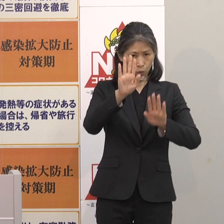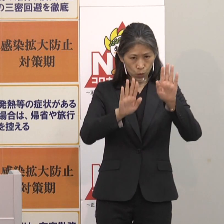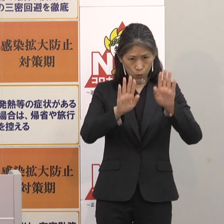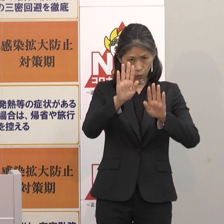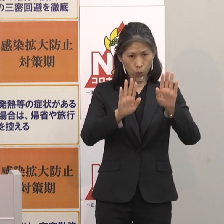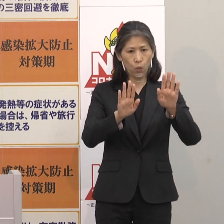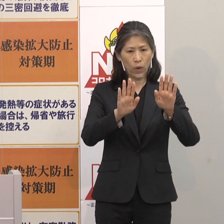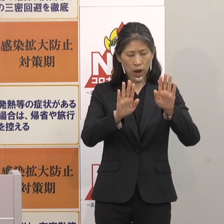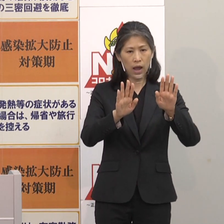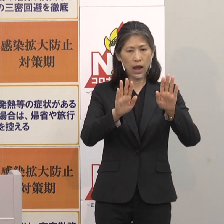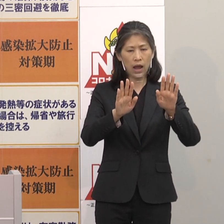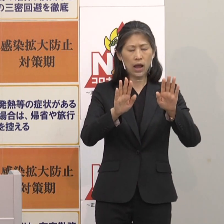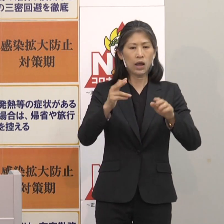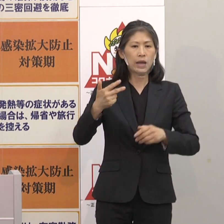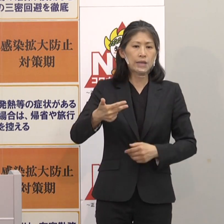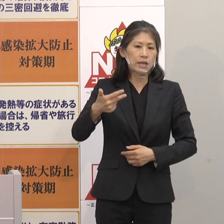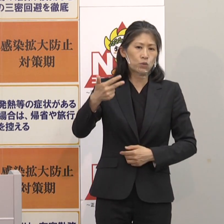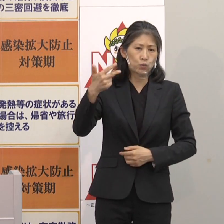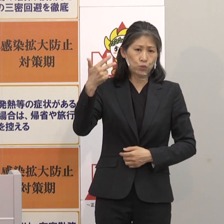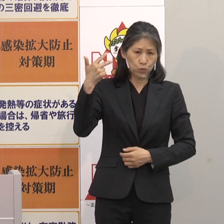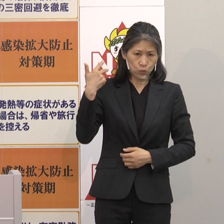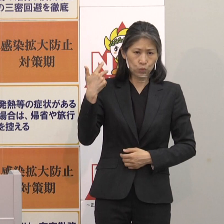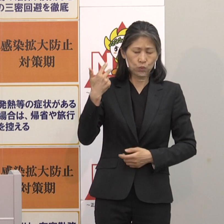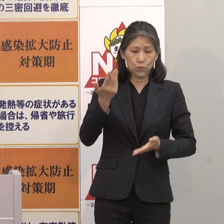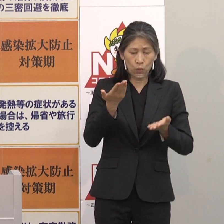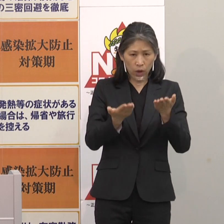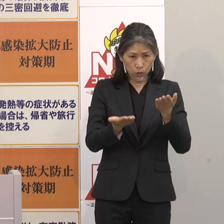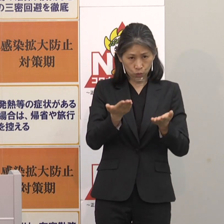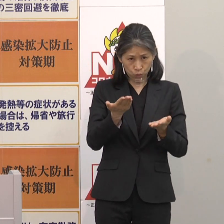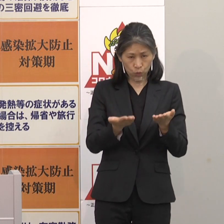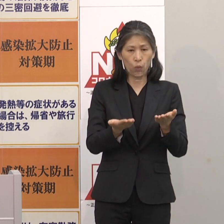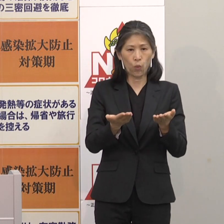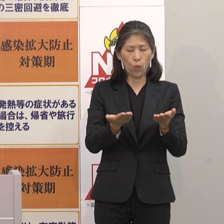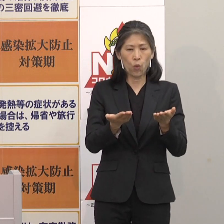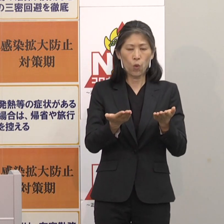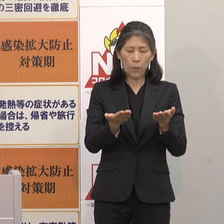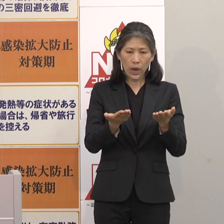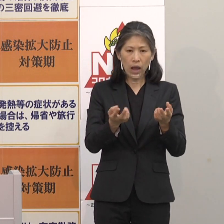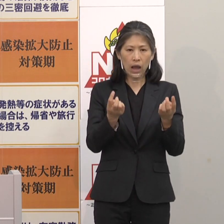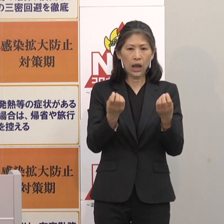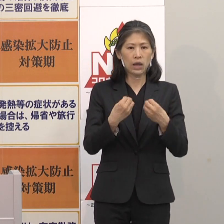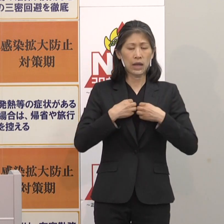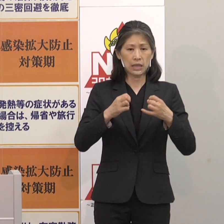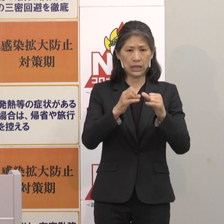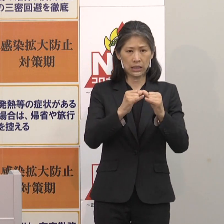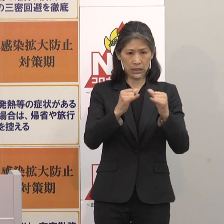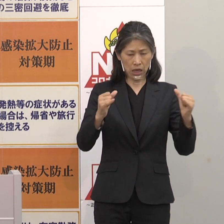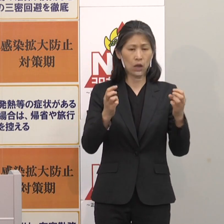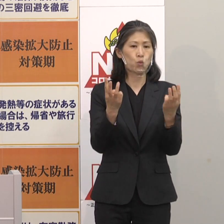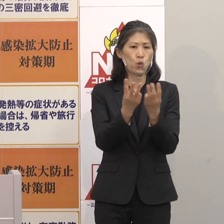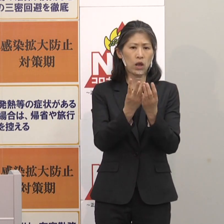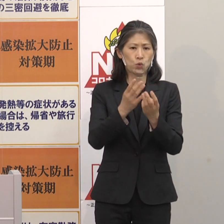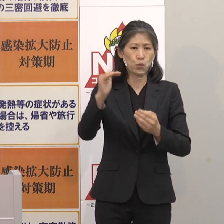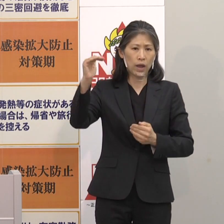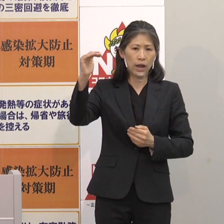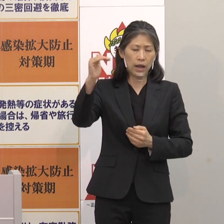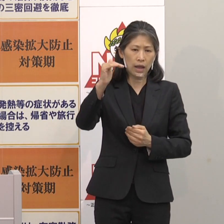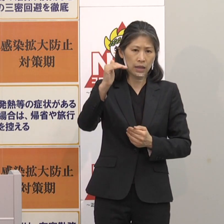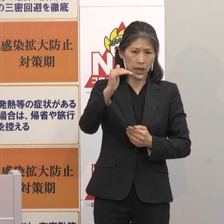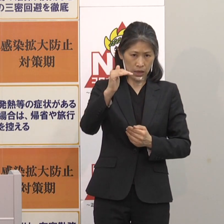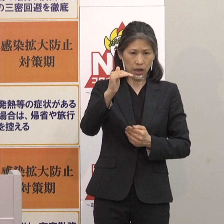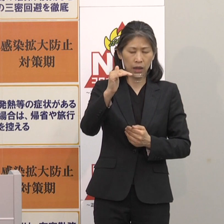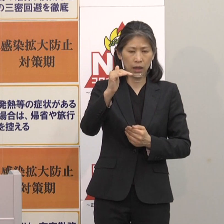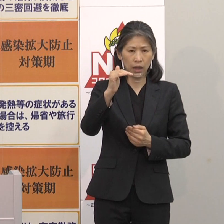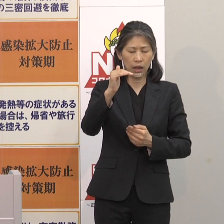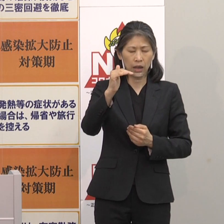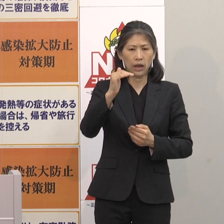前週の同じ曜日と比較して減少する日が続いておりまして、先週は